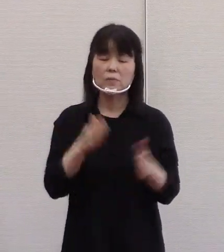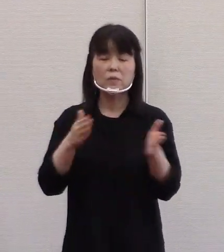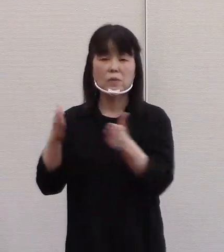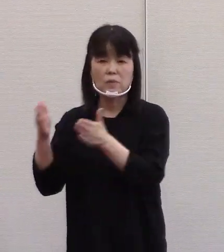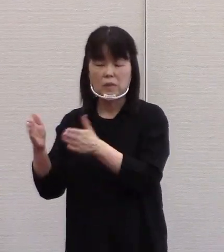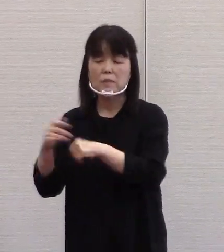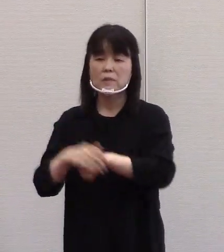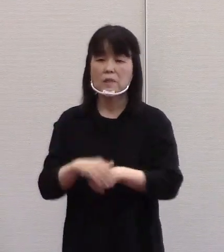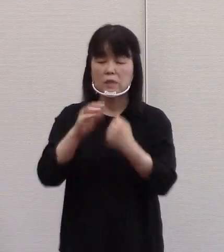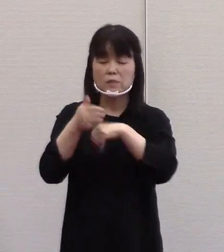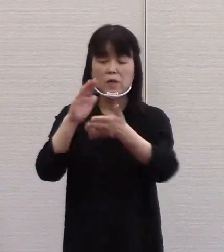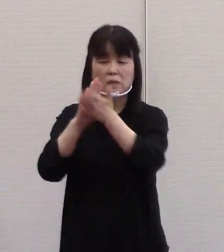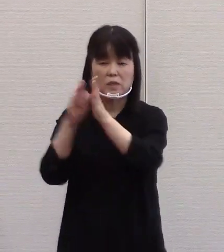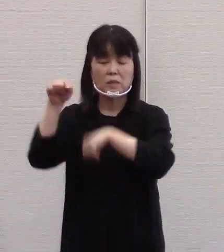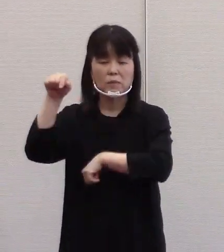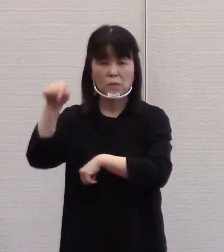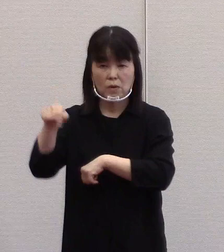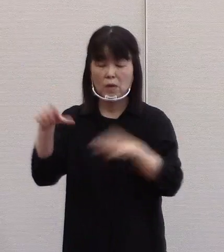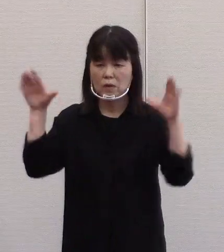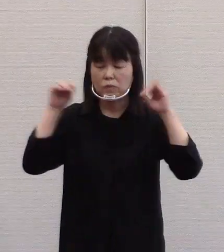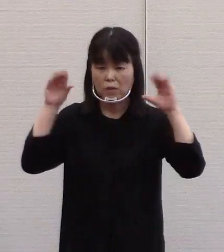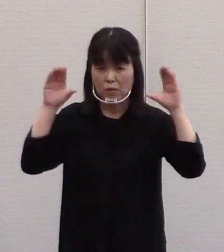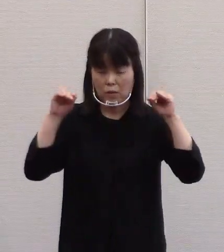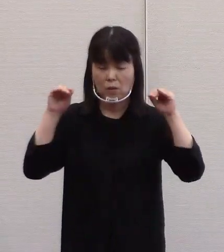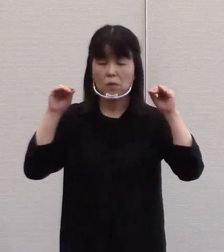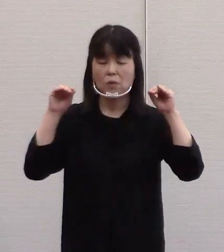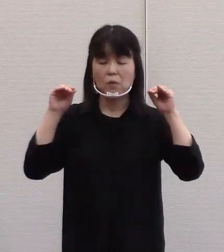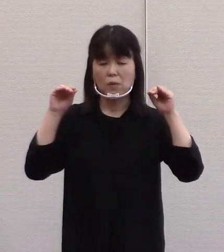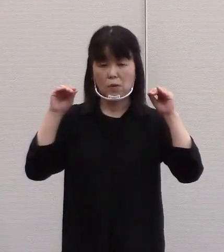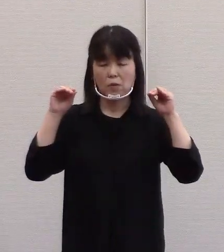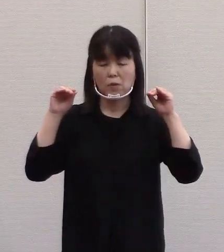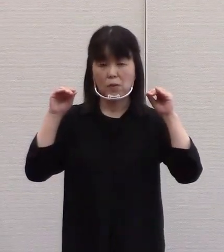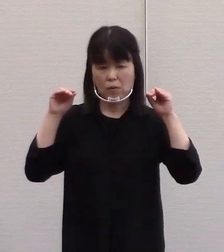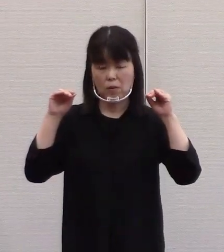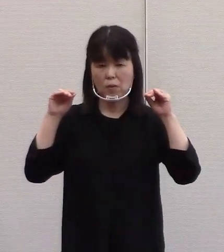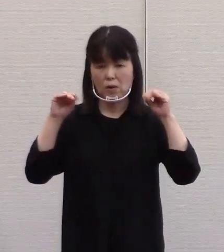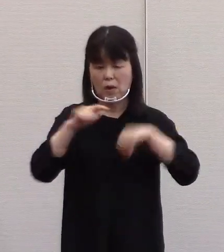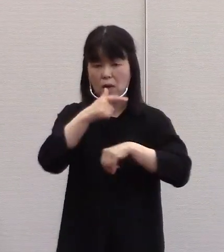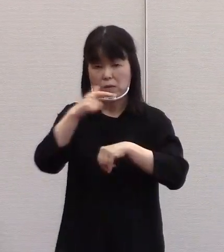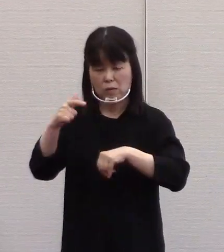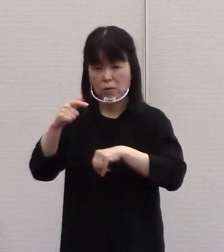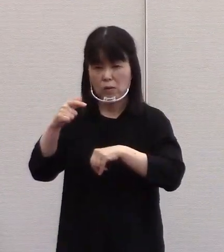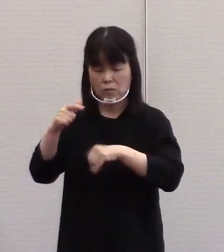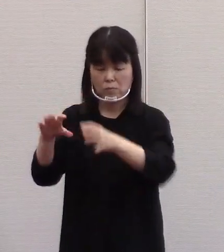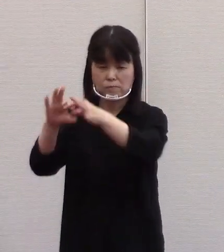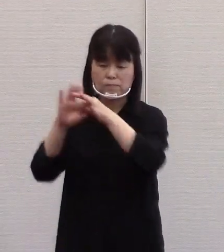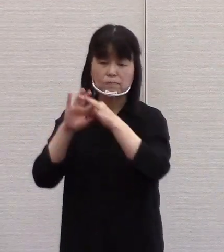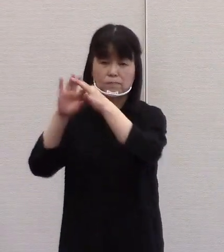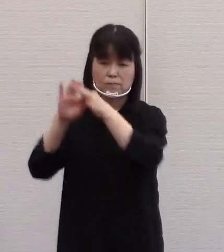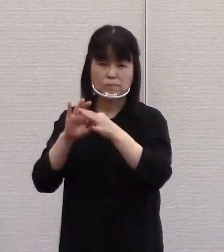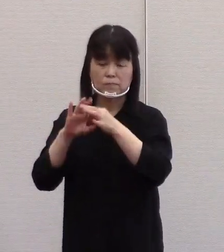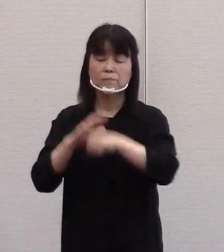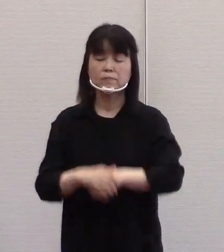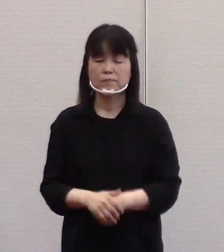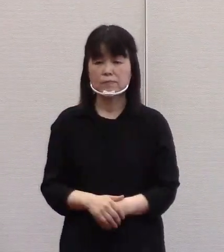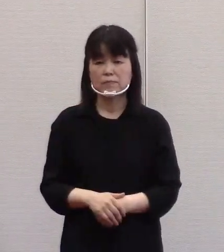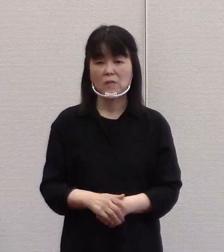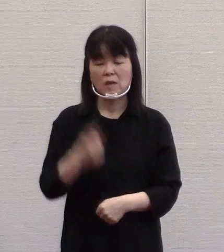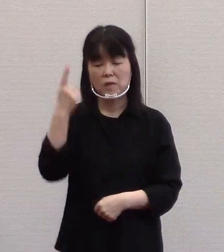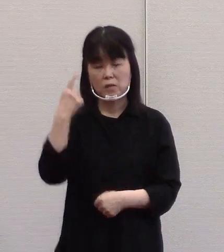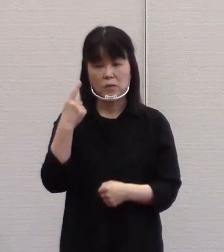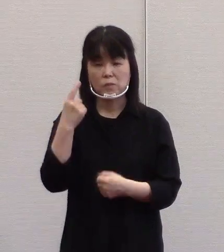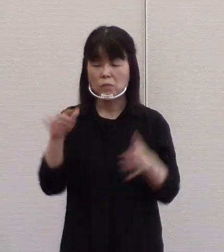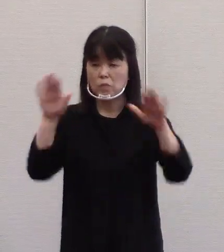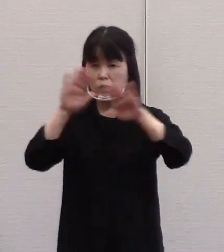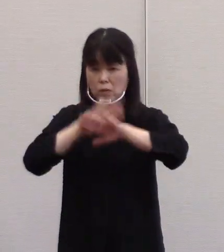レートに県の方からですね、いろんな情報も、昨晩のことを言いますと、まあ記者